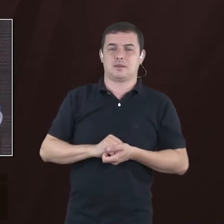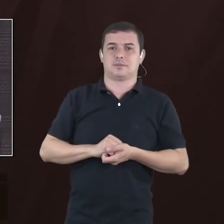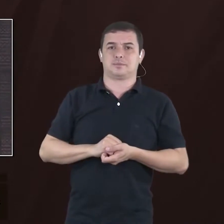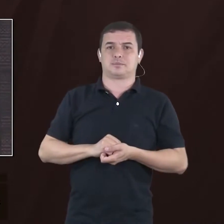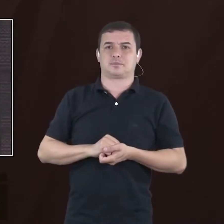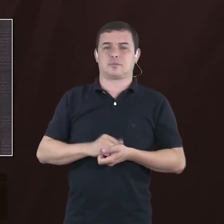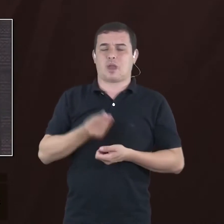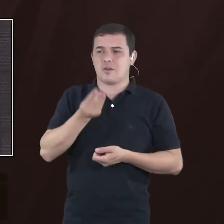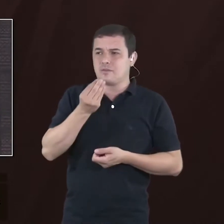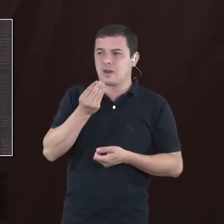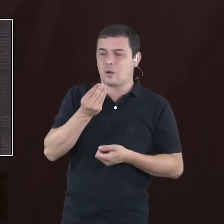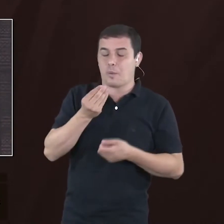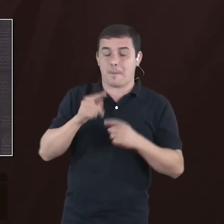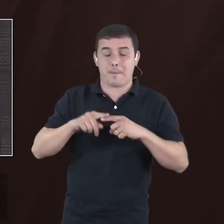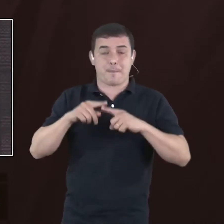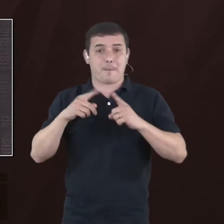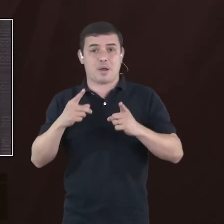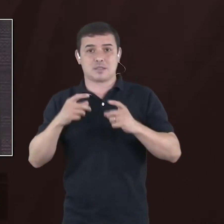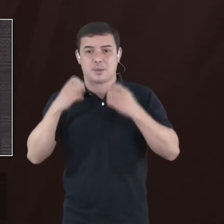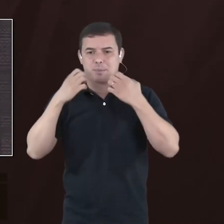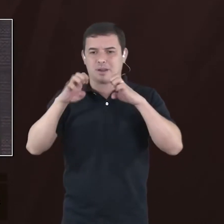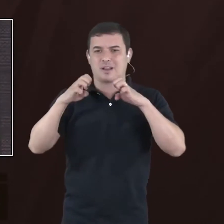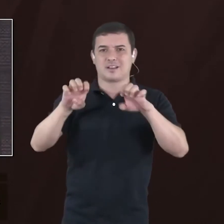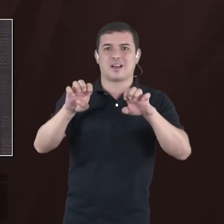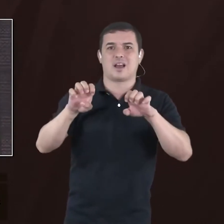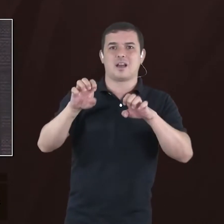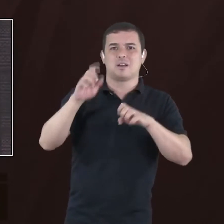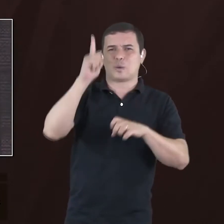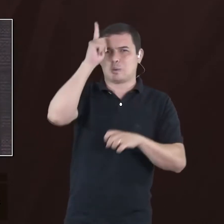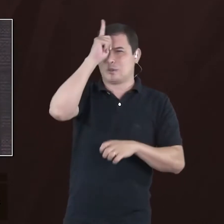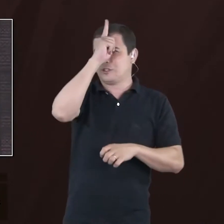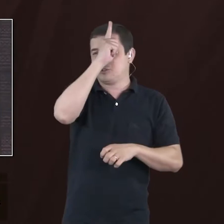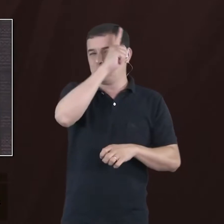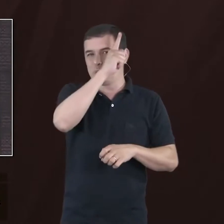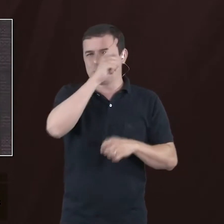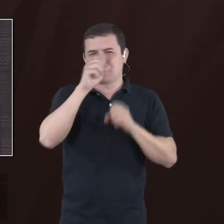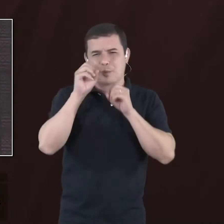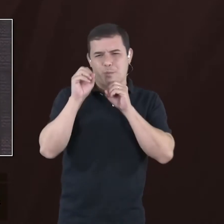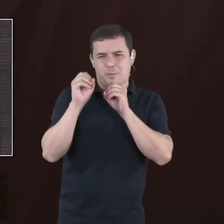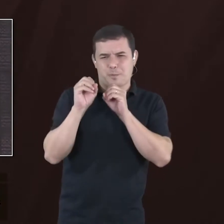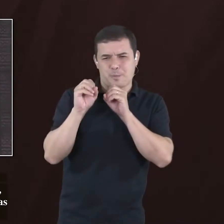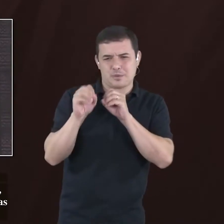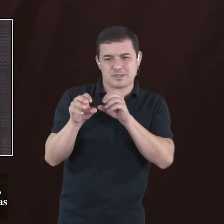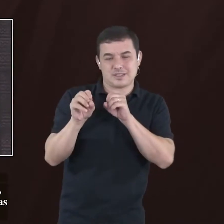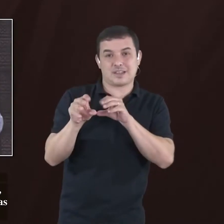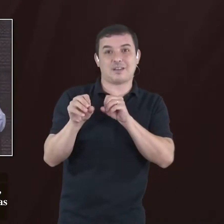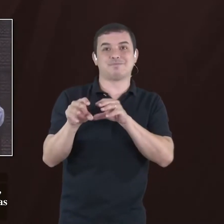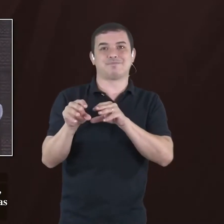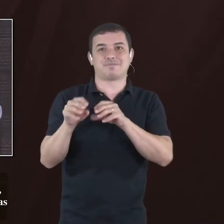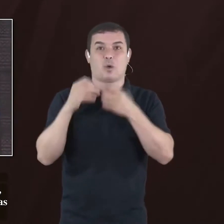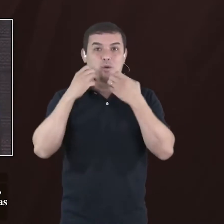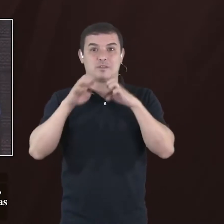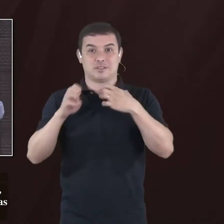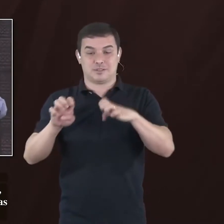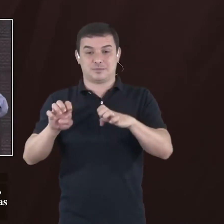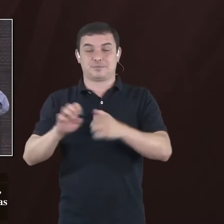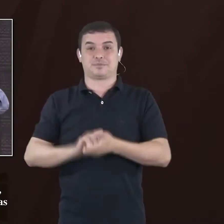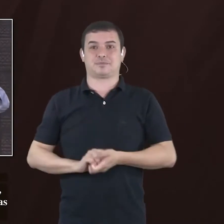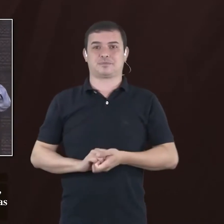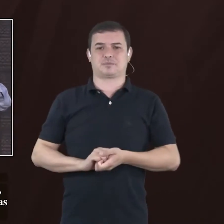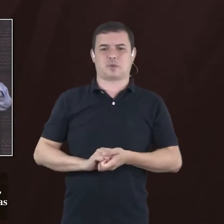aos gentios o evangelho das insondáveis riquezas de Cristo e manifestar qual seja